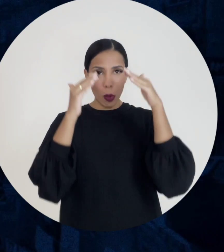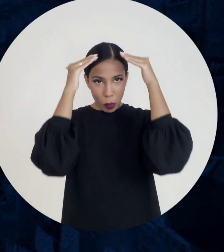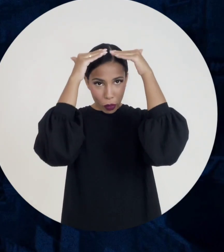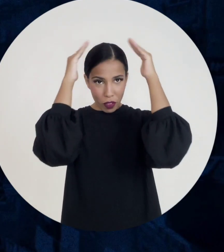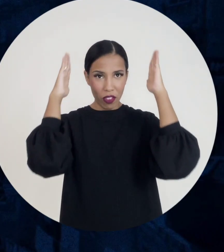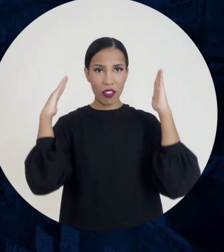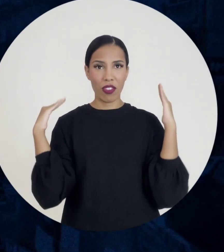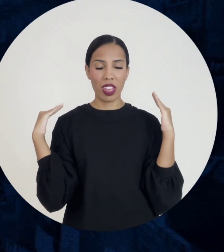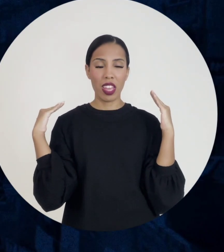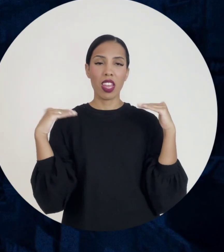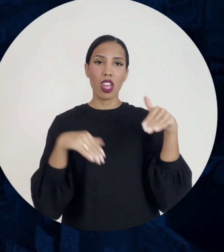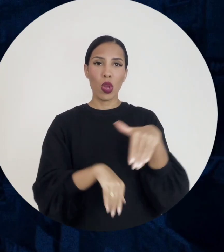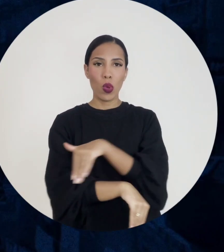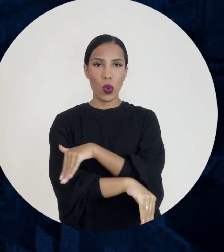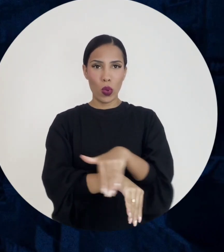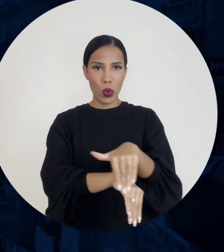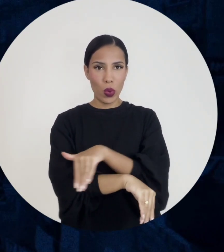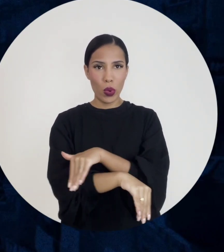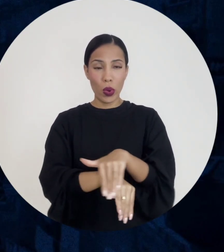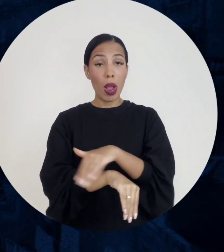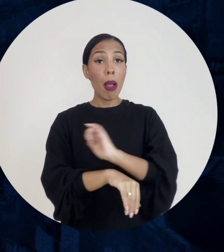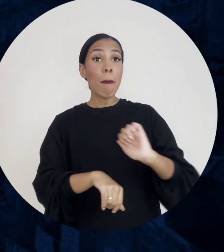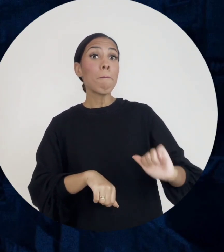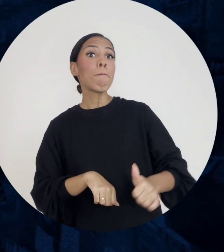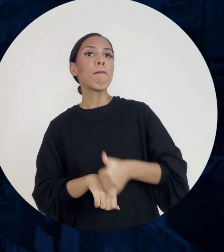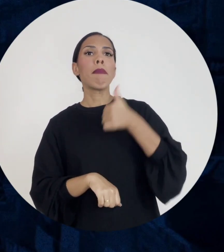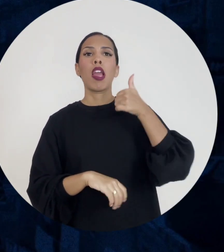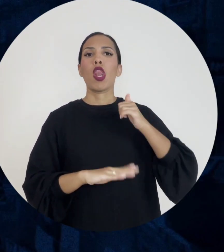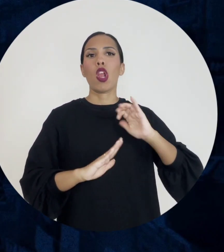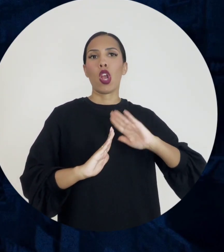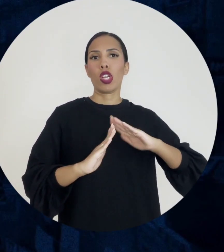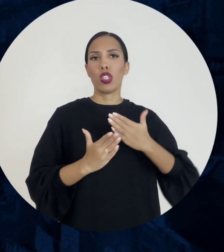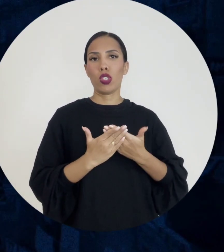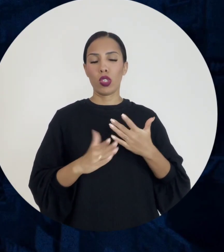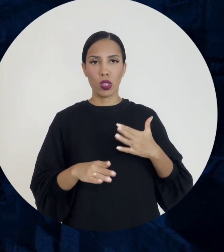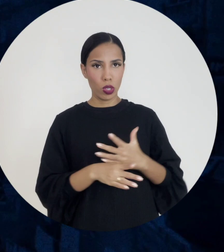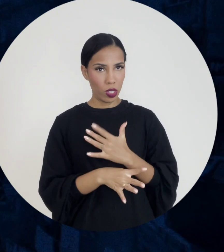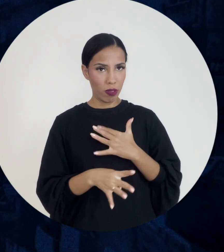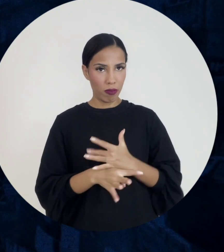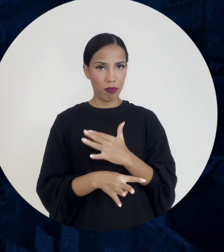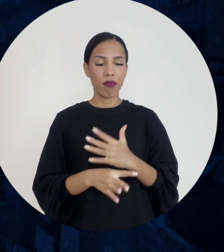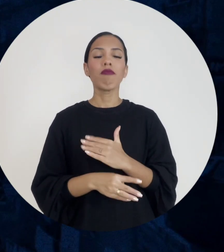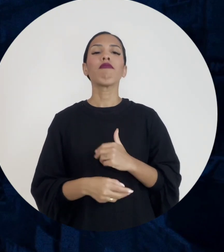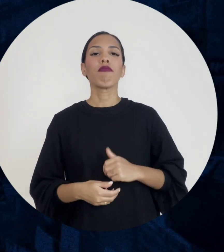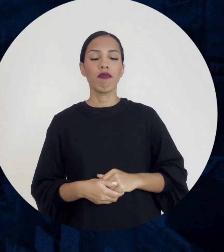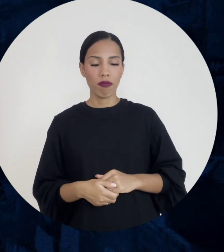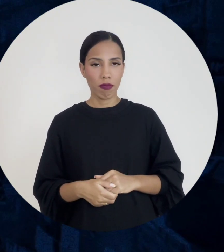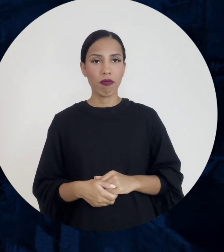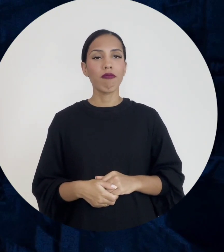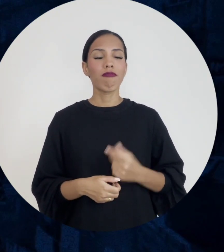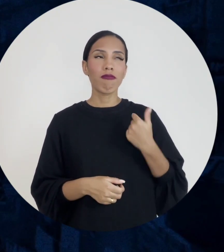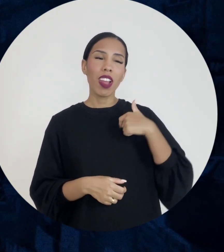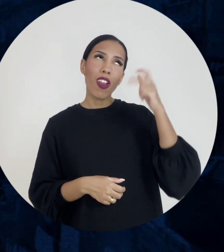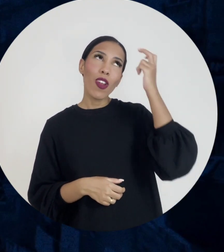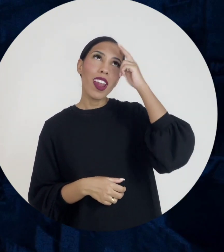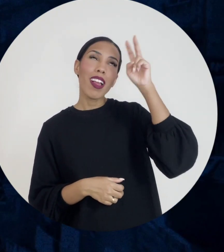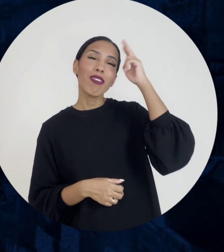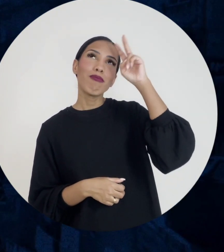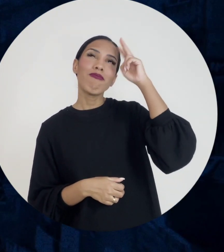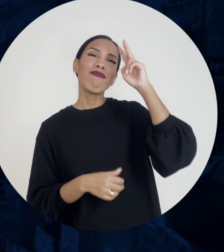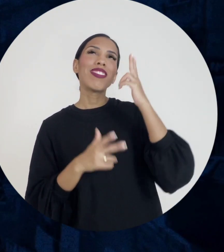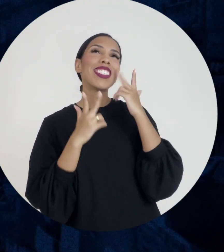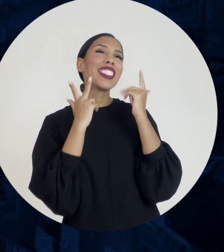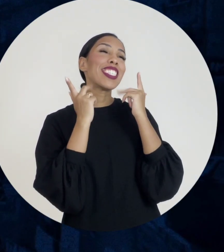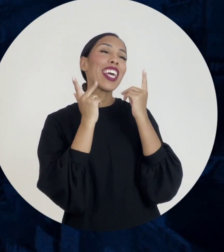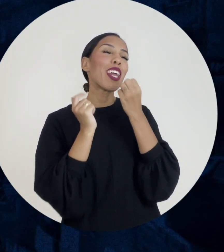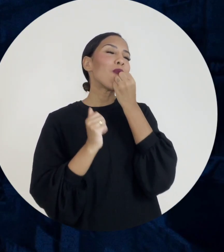cidade. E, assim, são recordações que eu tenho do Ceará, são muito boas. São recordações importantes. Eu não tinha nem botado